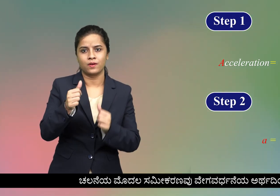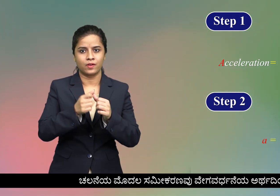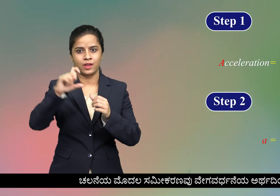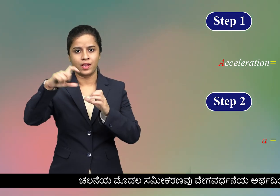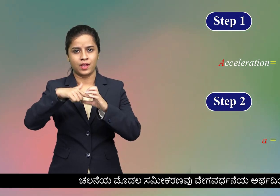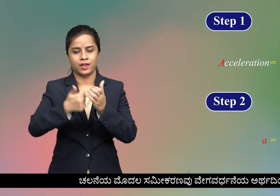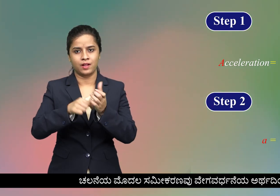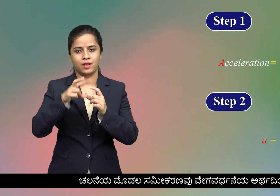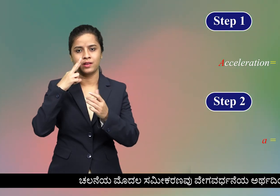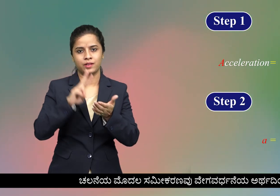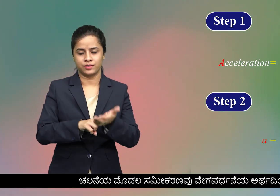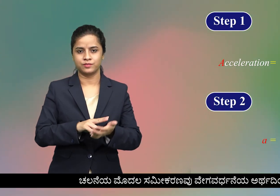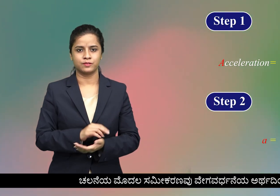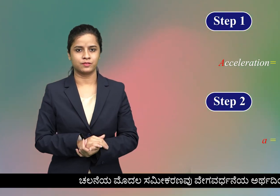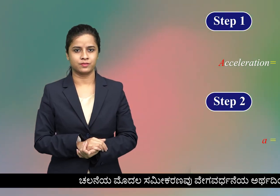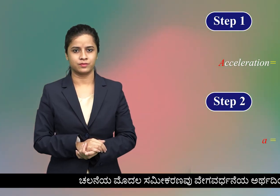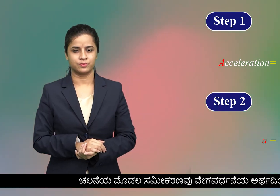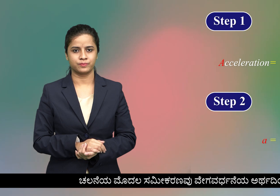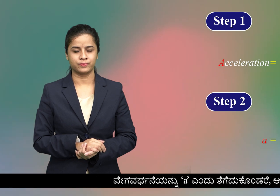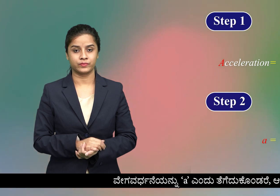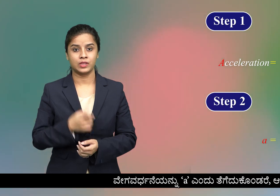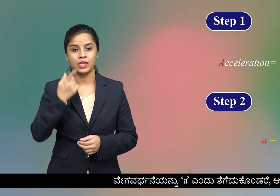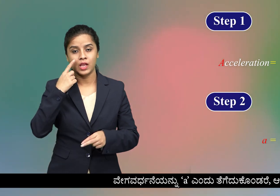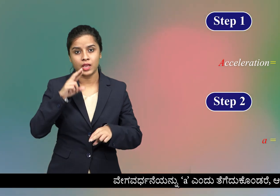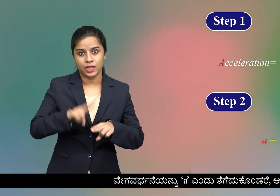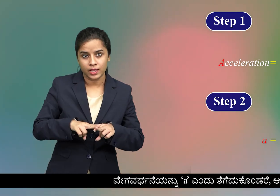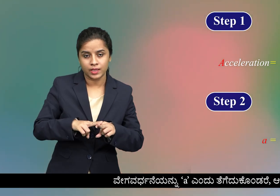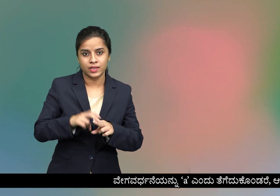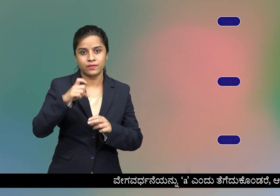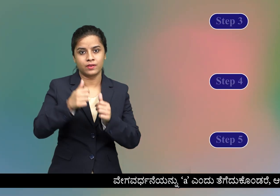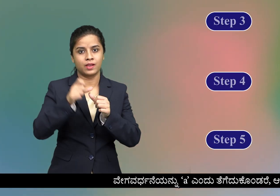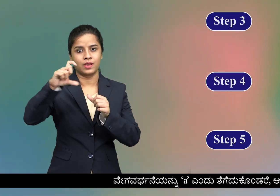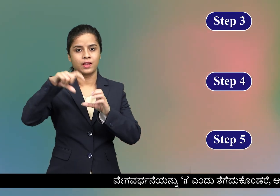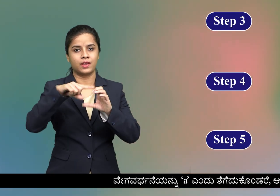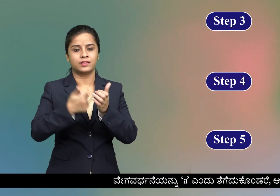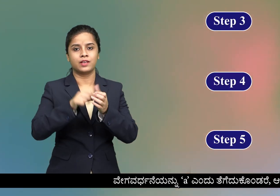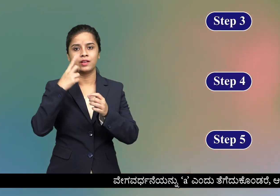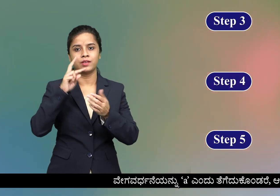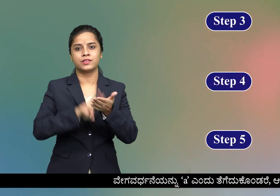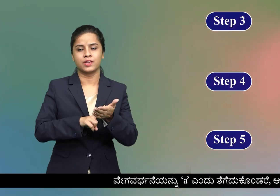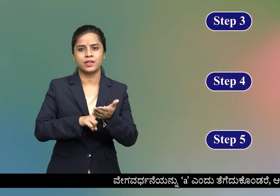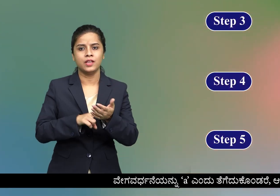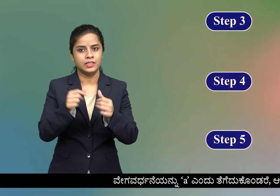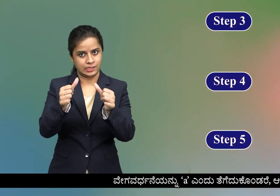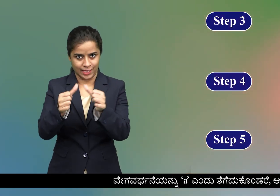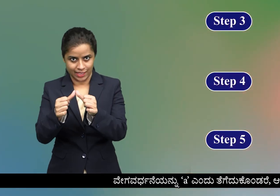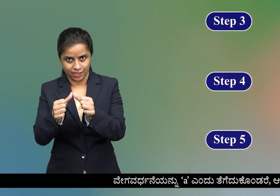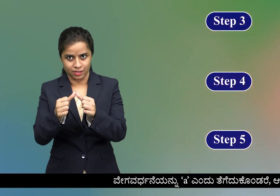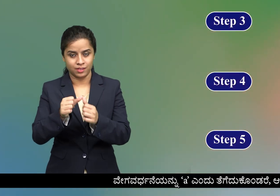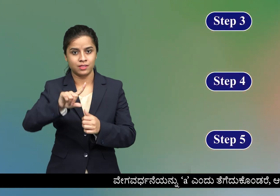ಅಕ್ಸಲರೇಷನ್ ಈಸ್ ಈಕ್ವಲ್ ಟು v ಮೈನಸ್ u ಬೈ t. ವೇಗವರ್ಧನೆಯನ್ನ a ಎಂದು ತೆಗೆದುಕೊಂಡರೆ ಆಗ a ಈಸ್ ಈಕ್ವಲ್ ಟು v